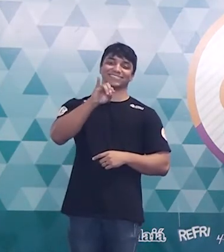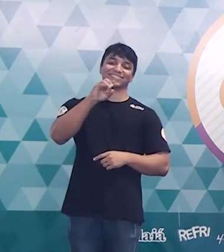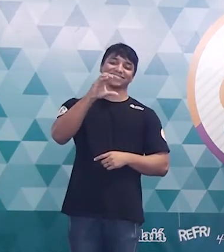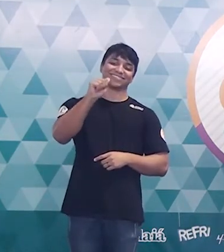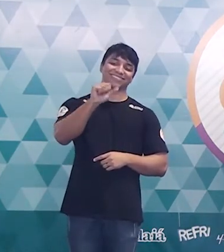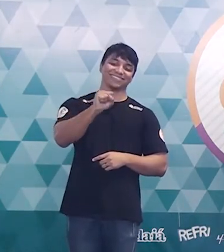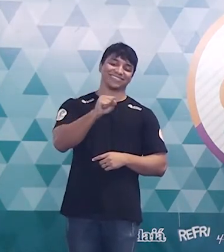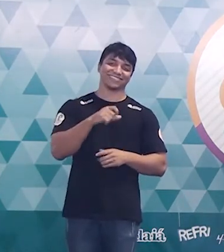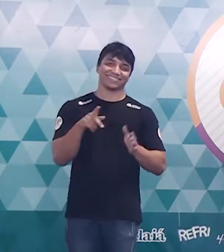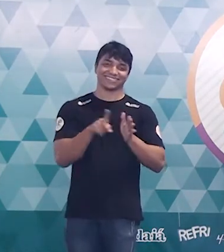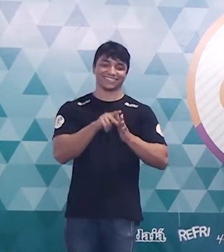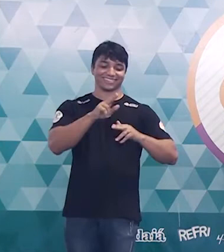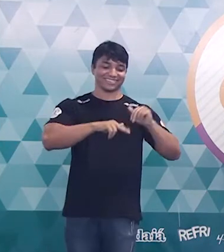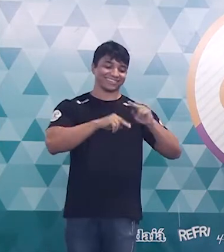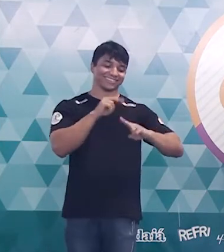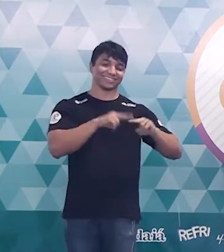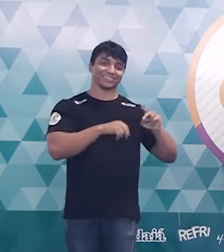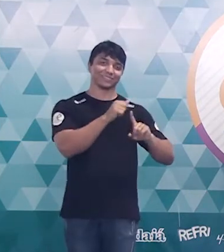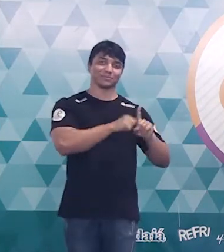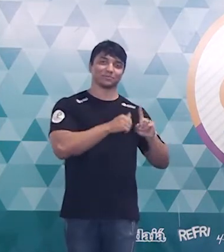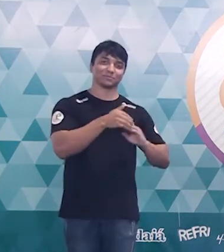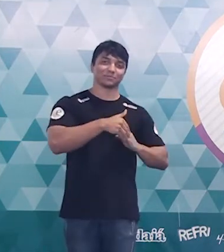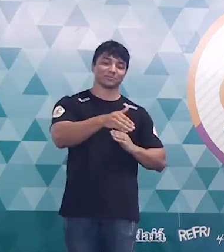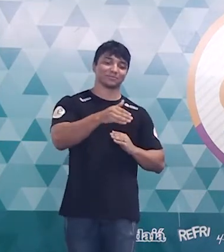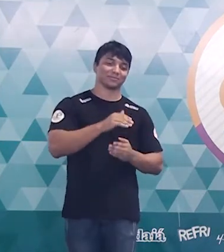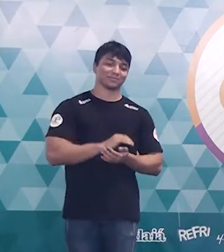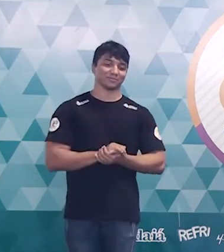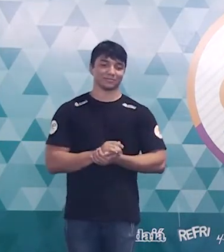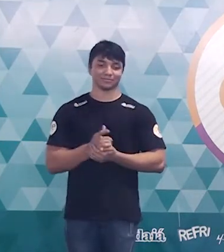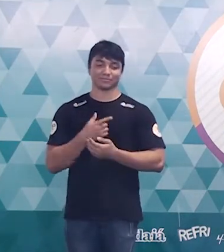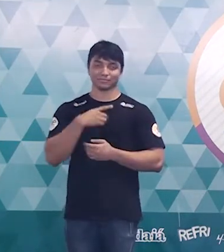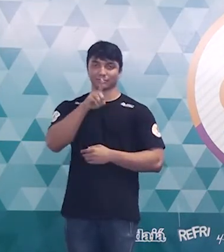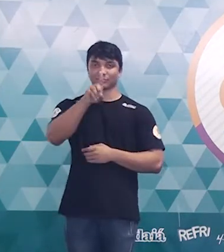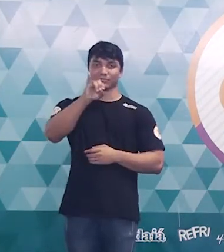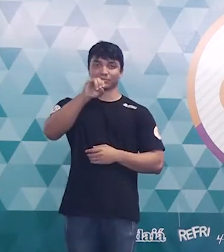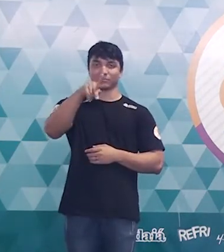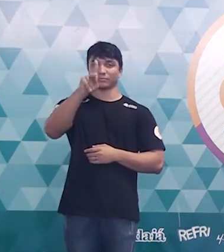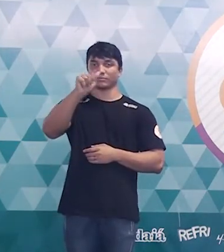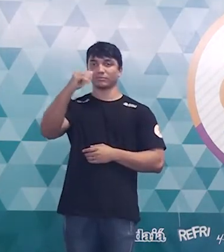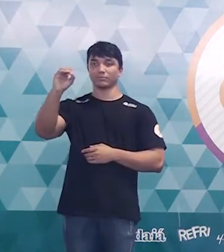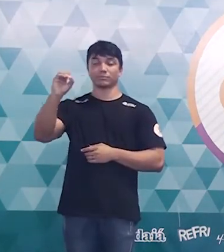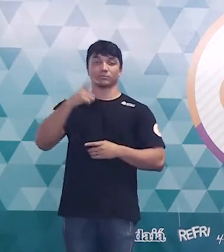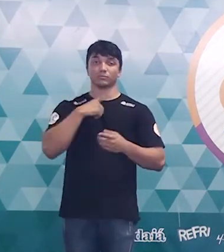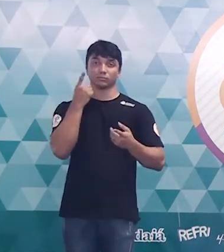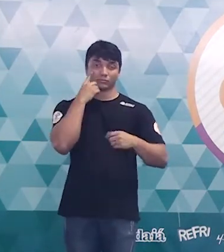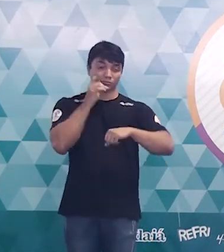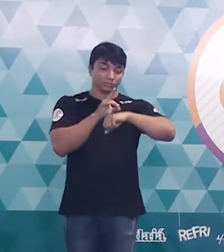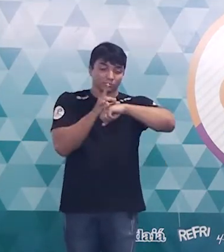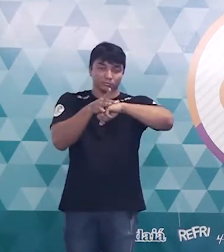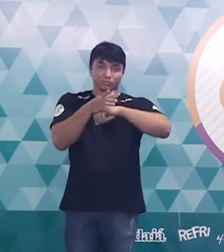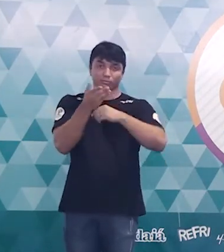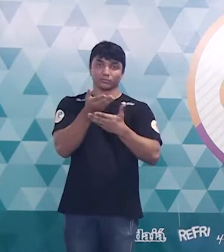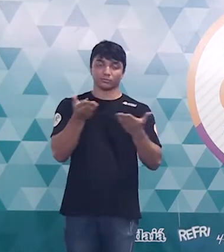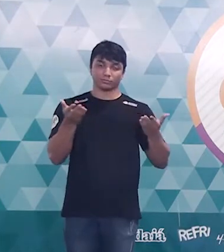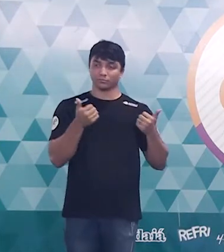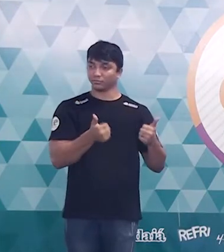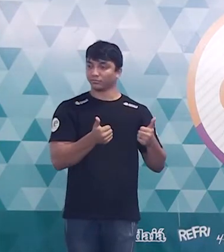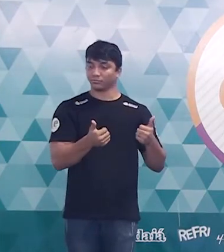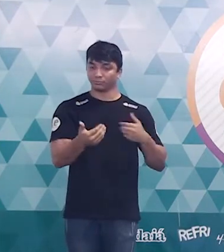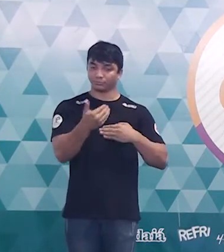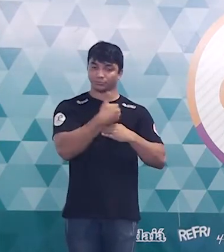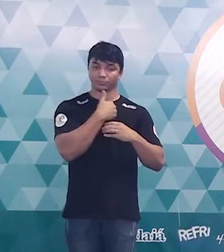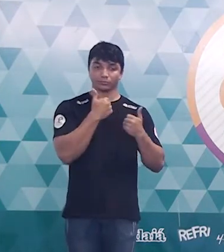do Cancão do mês de junho, tá? Mas para a aula de hoje eu separei aqui um dicão para quebrar o gelo para vocês se adaptando à minha didática, tudo